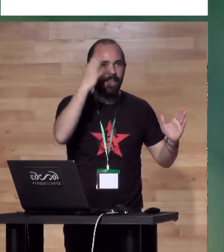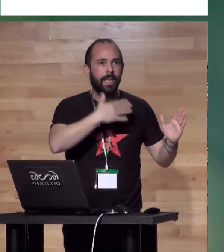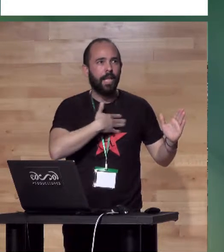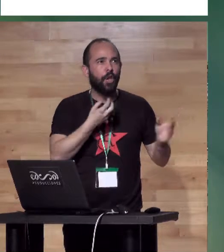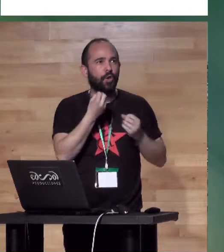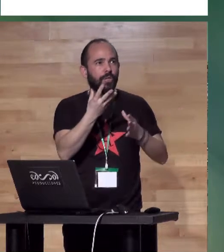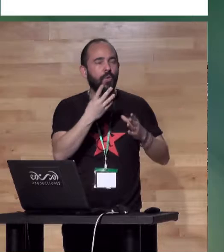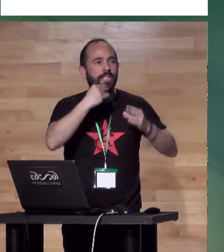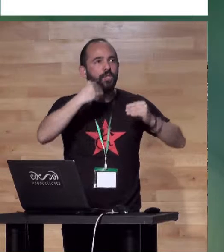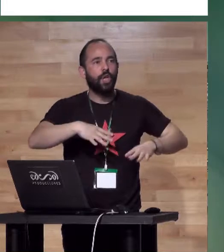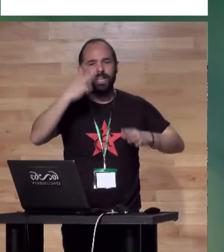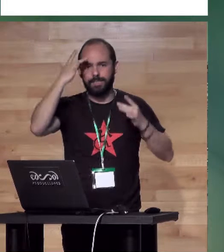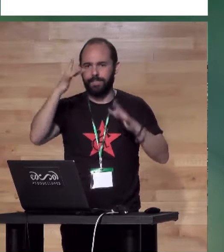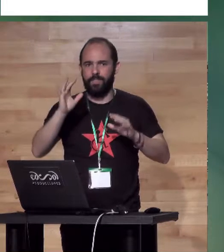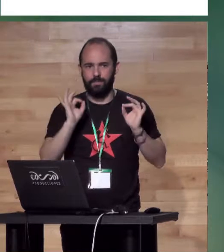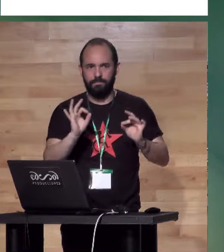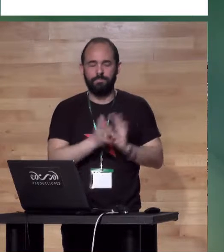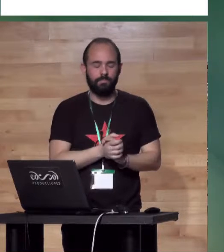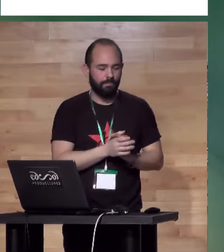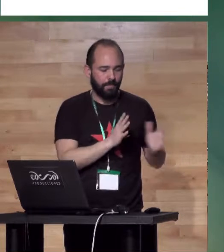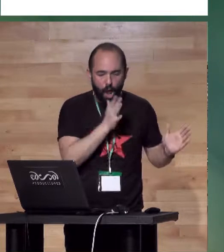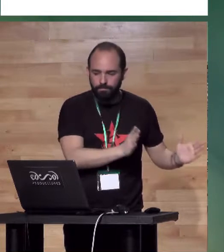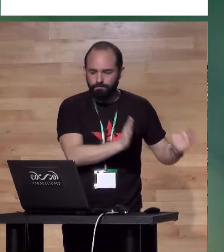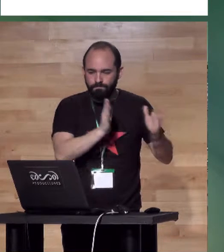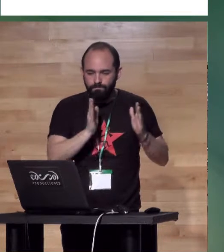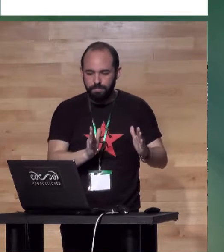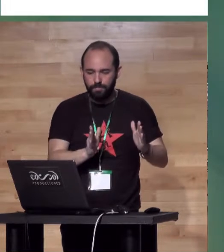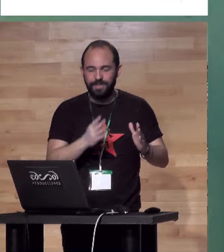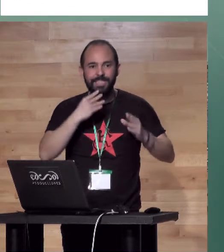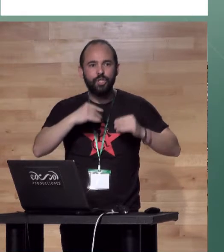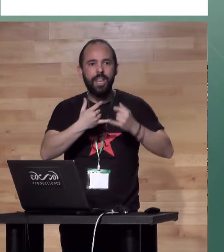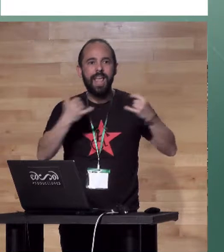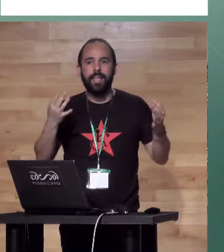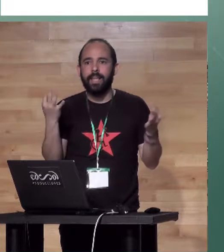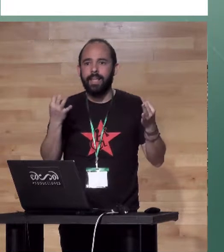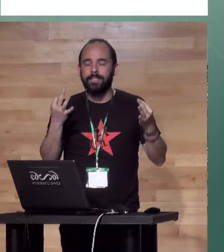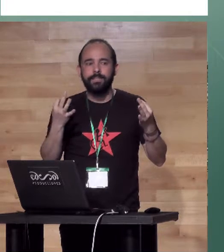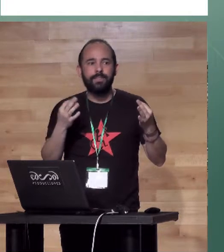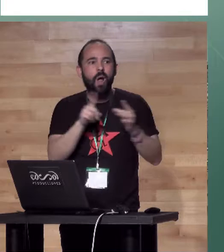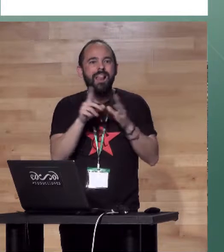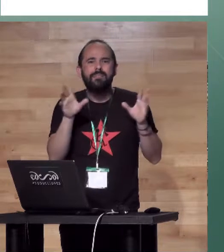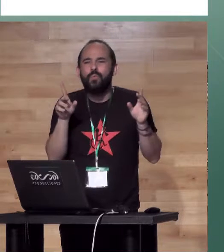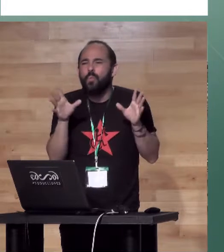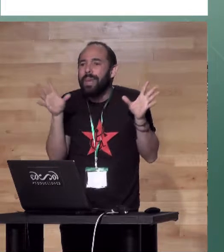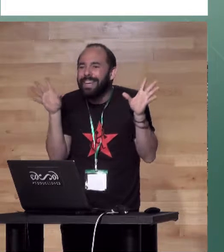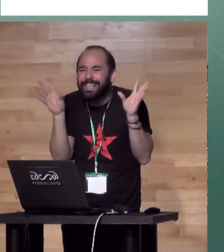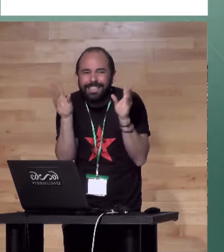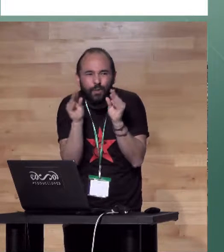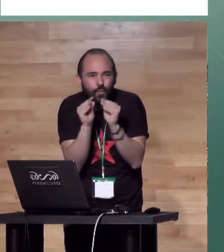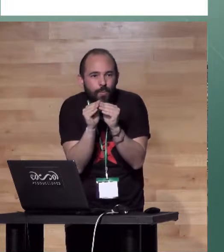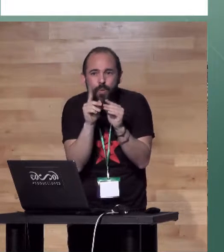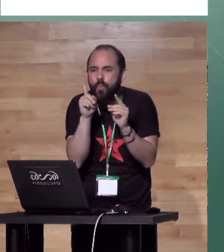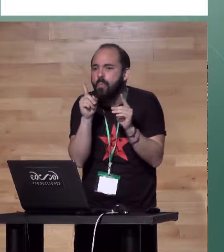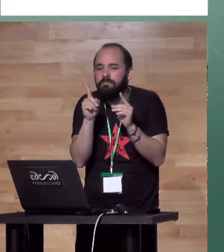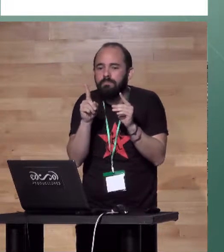Hay una idea. Vale. Yo la idea quiero contar una historia de sensibilización. Vale. Tengo la idea, quiero contar la historia, pero el storyline, ¿qué es? Es